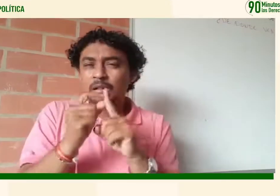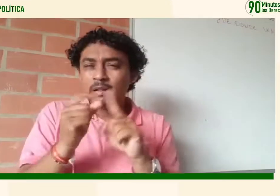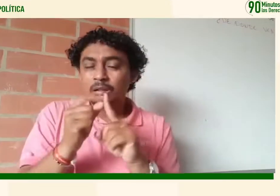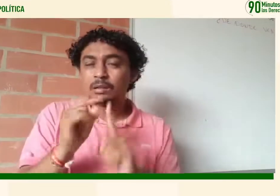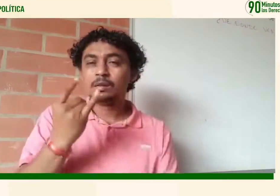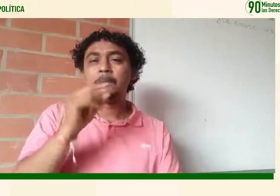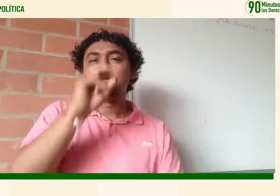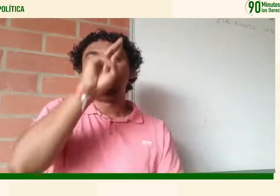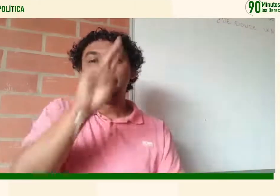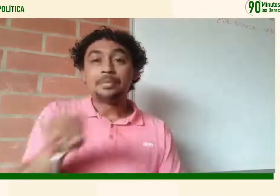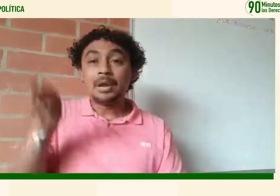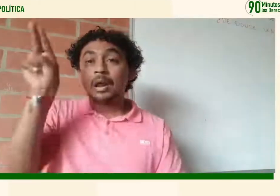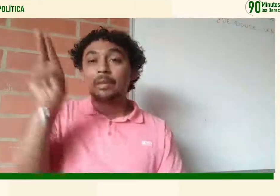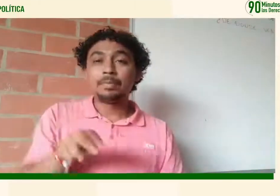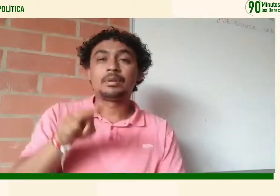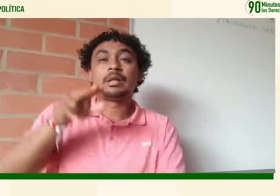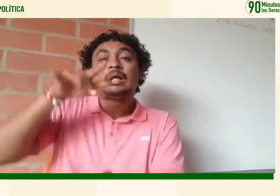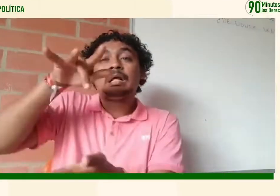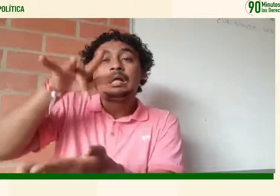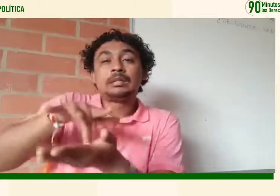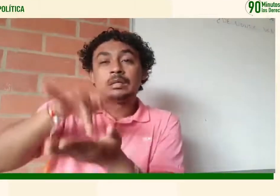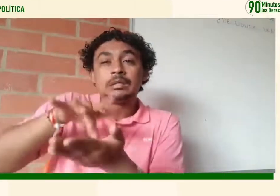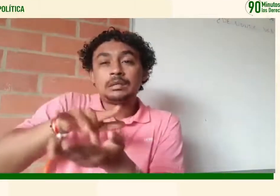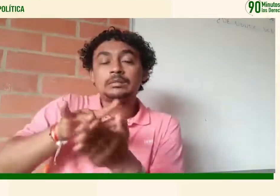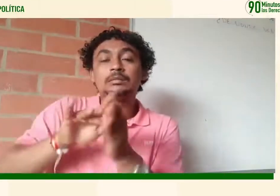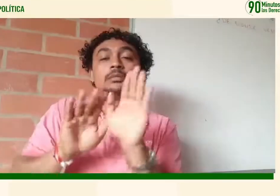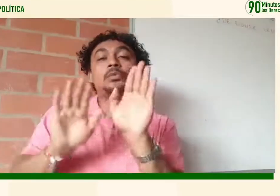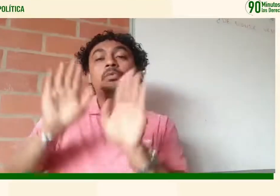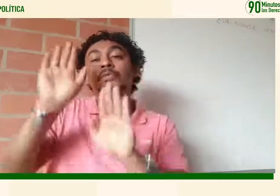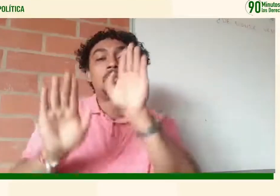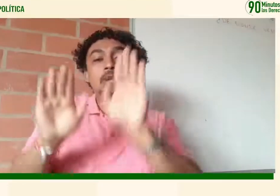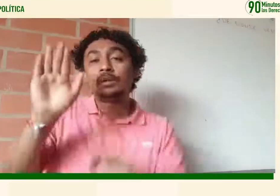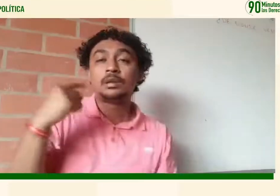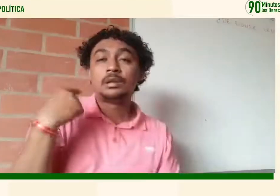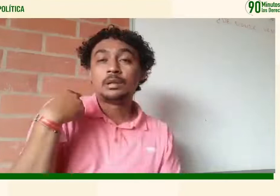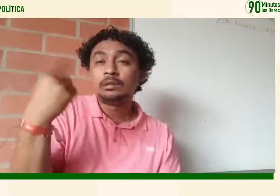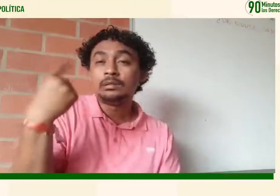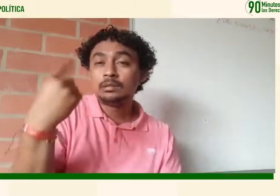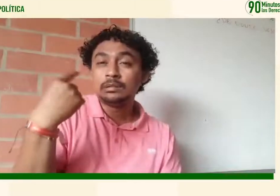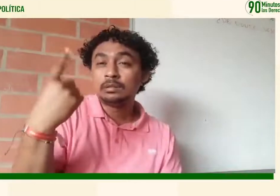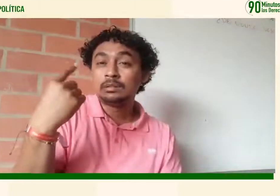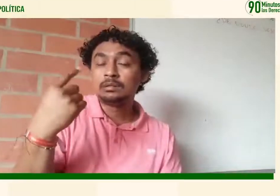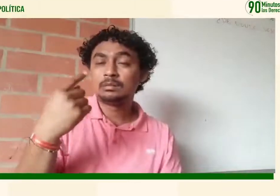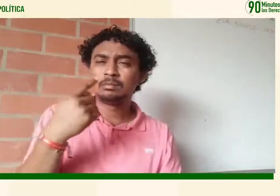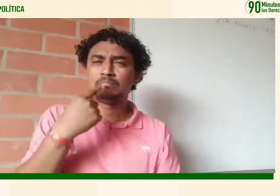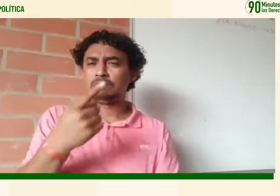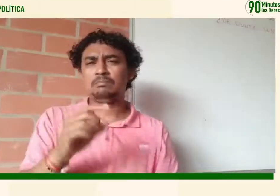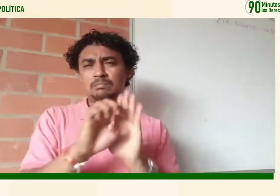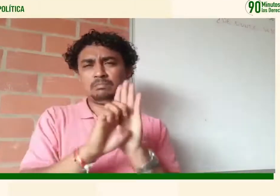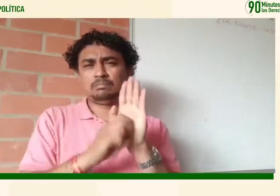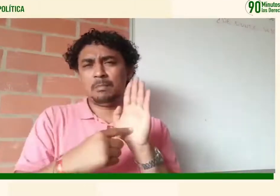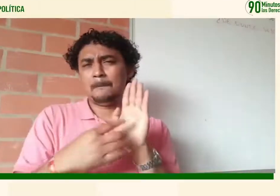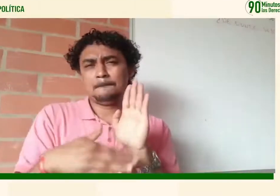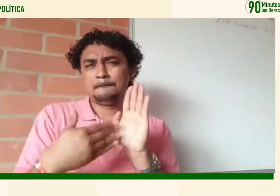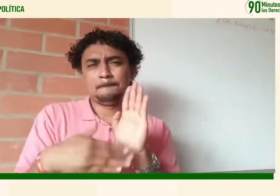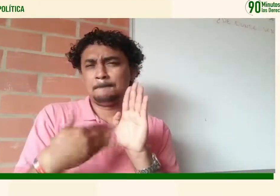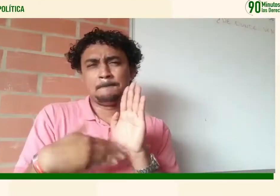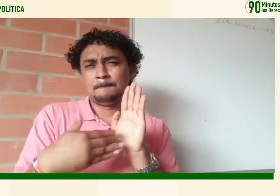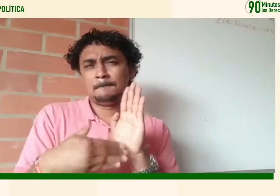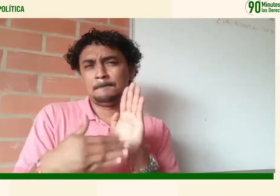pero en los estatutos no aparece ninguna palabra o un concepto que prohíba la participación en campañas políticas eso no